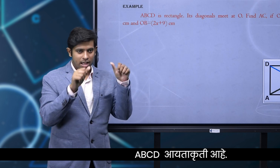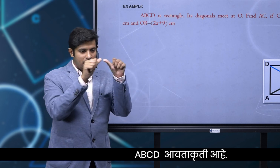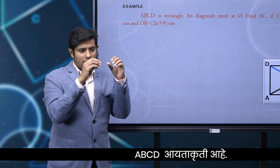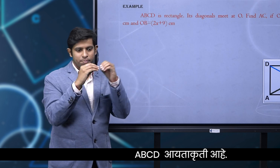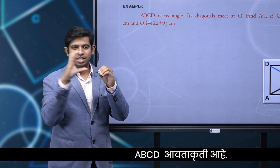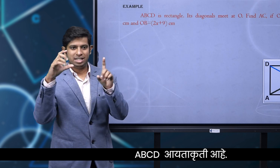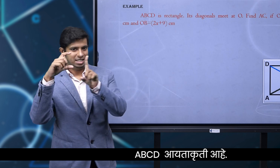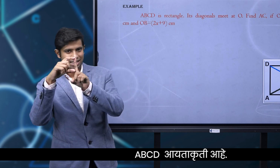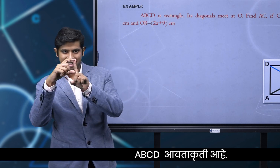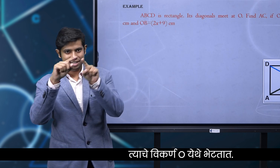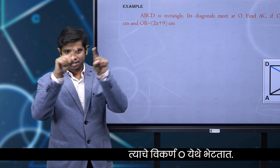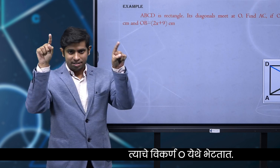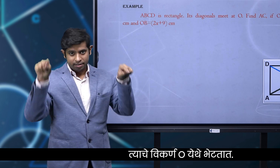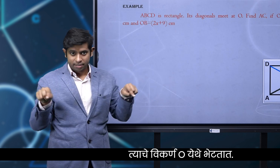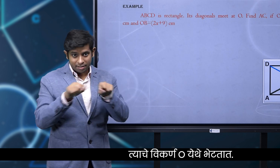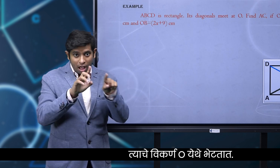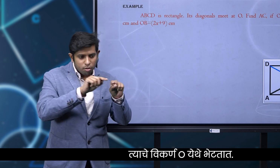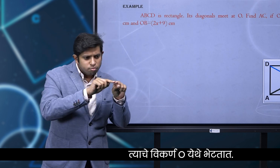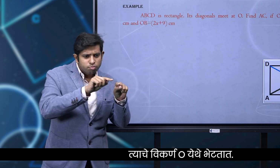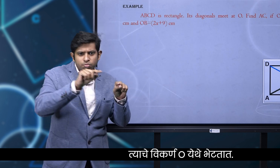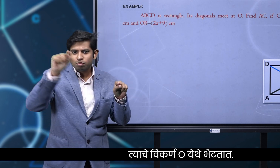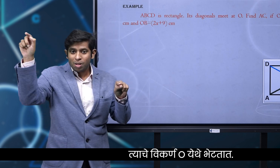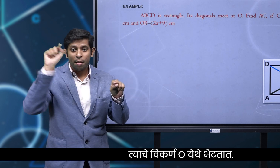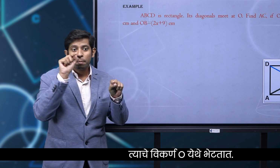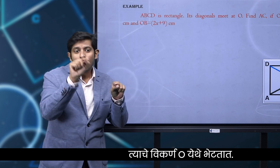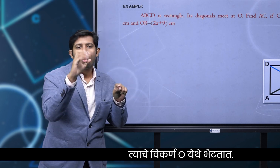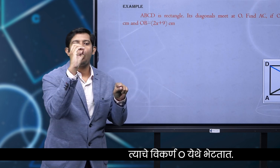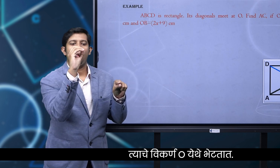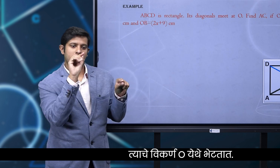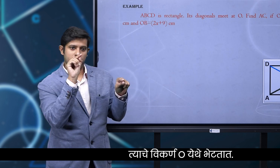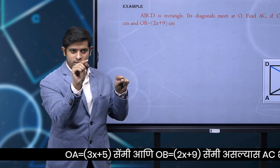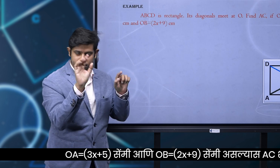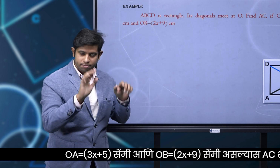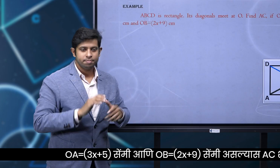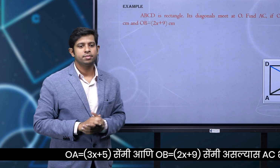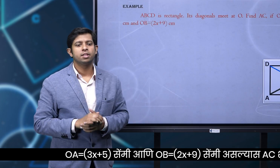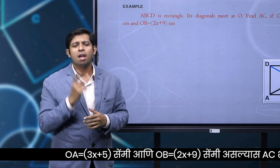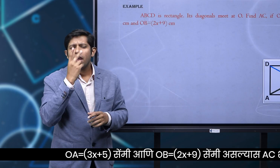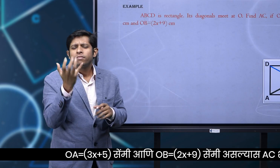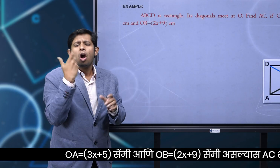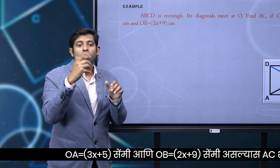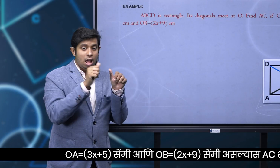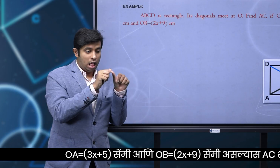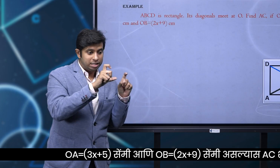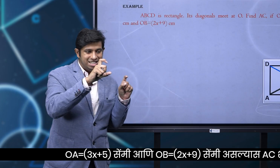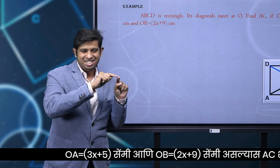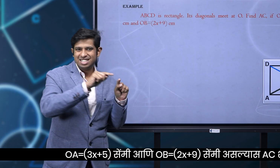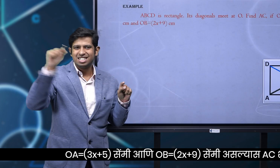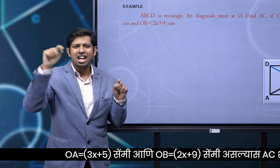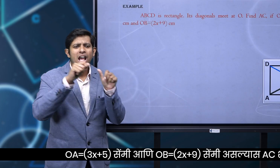ABCD आयताकृती आहे. त्याचे विकर्ण O येथे भेटतात. OA इज इक्वल टू 3x